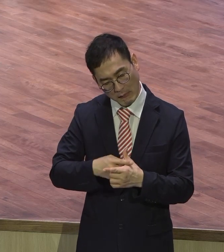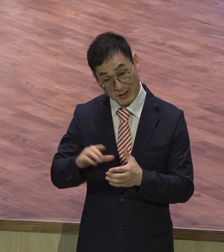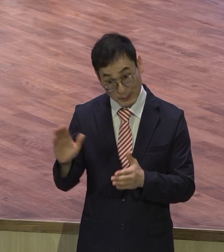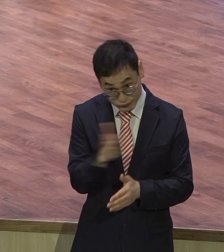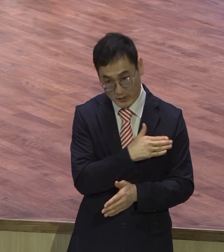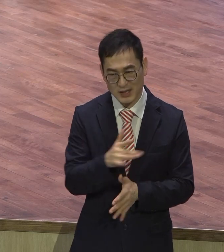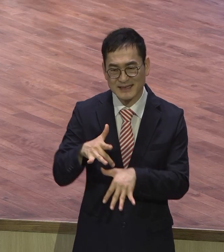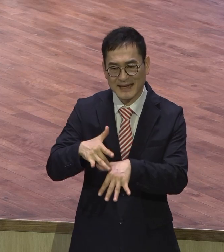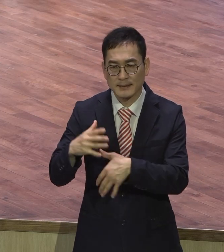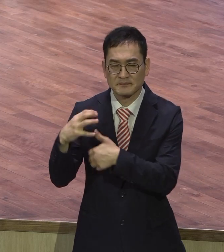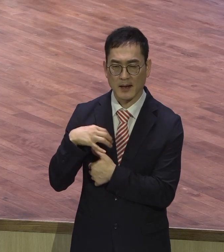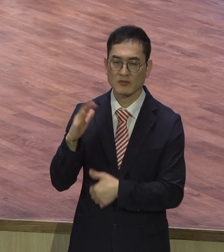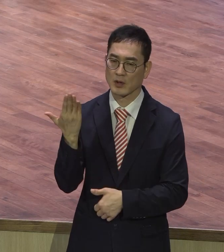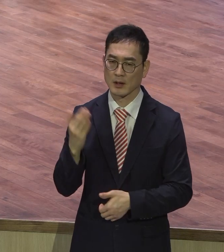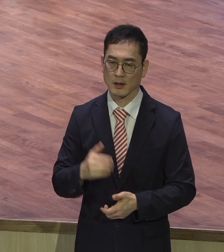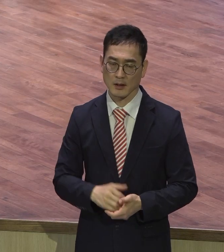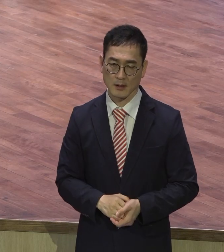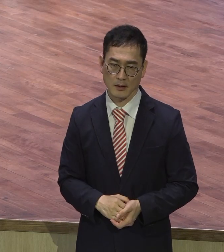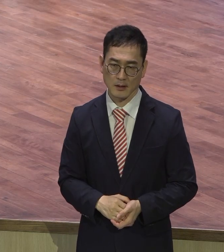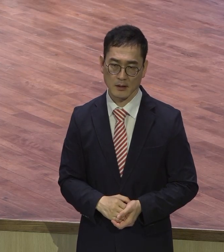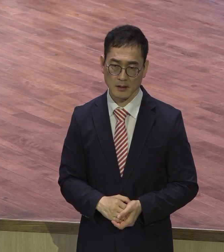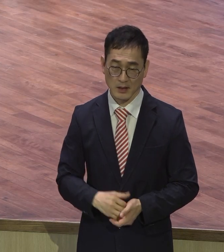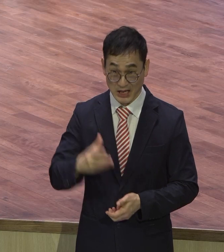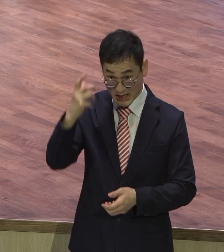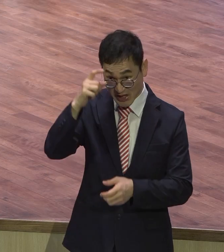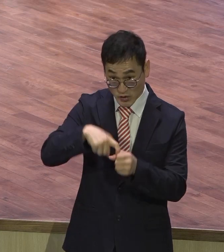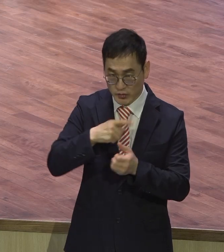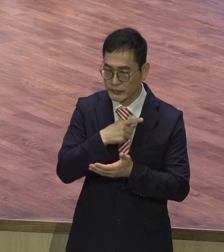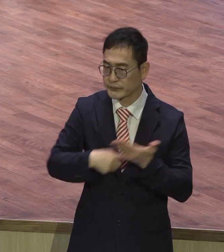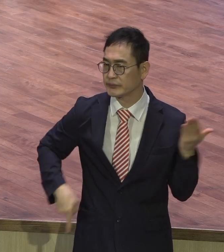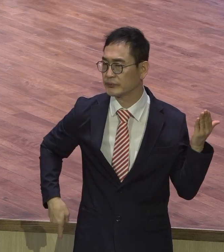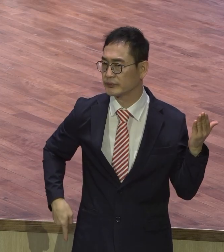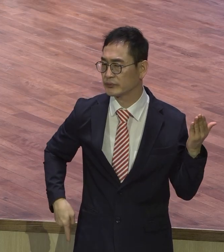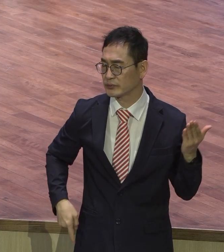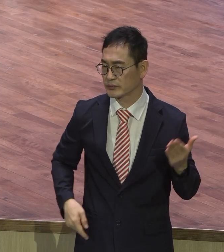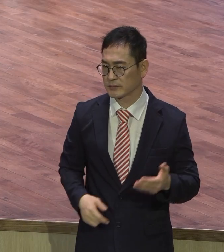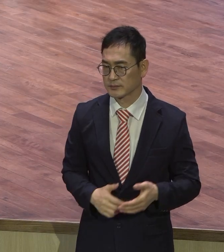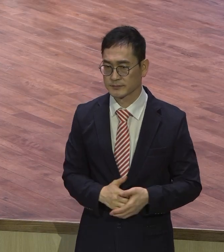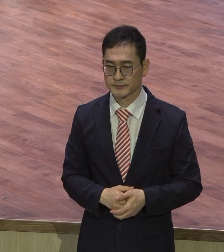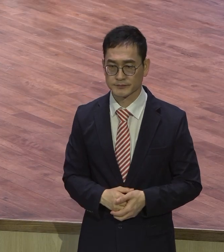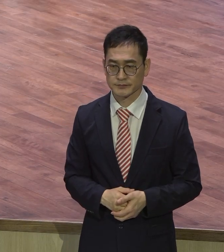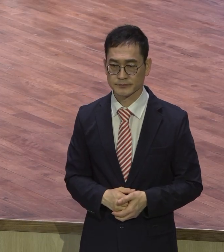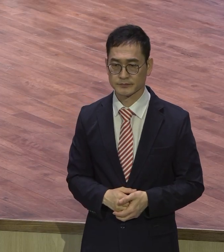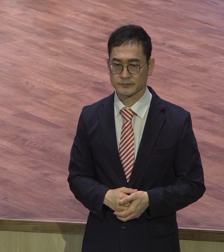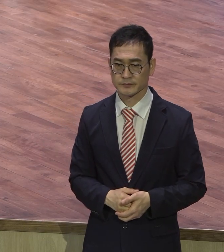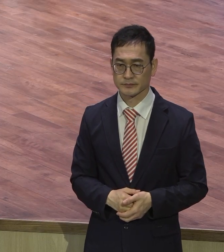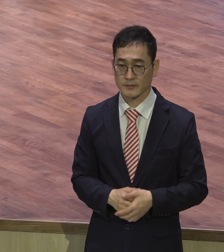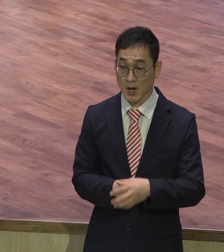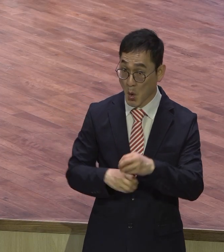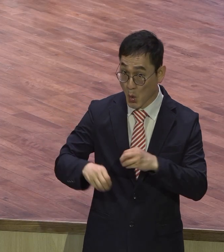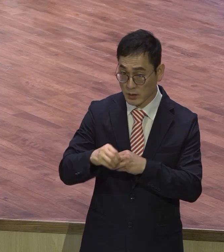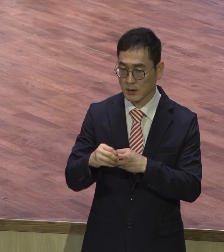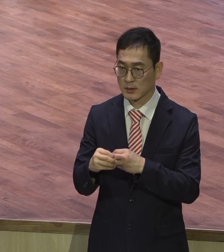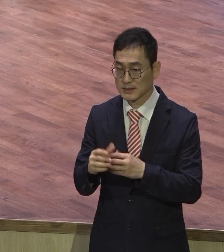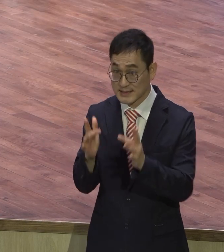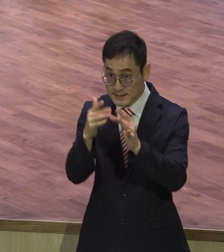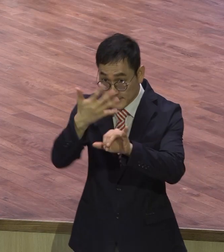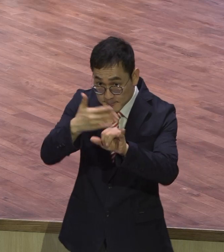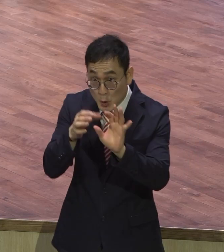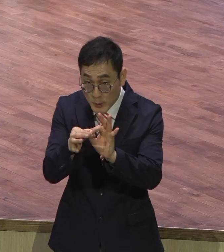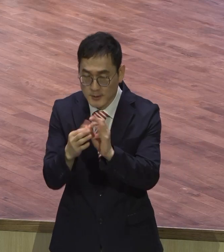영적으로 엄청나게 손해보게 돼 있단 말이에요. 얼마든지 여러분 더 큰 은혜 받을 수 있어요. 유튜브를